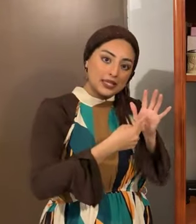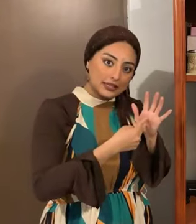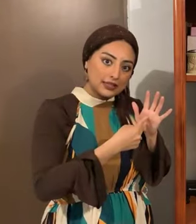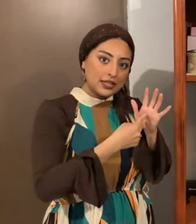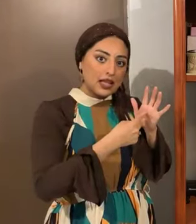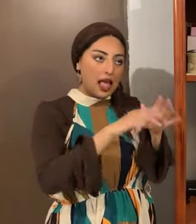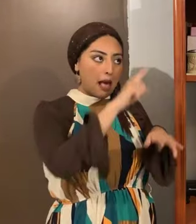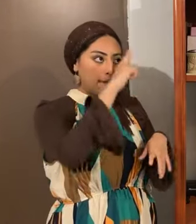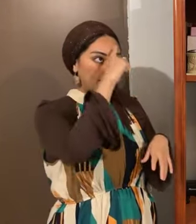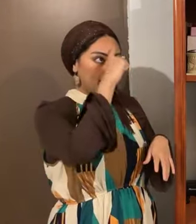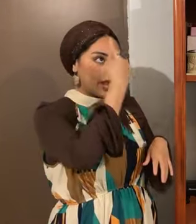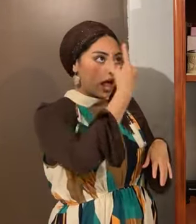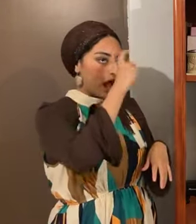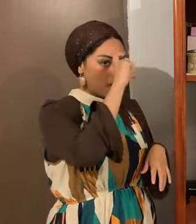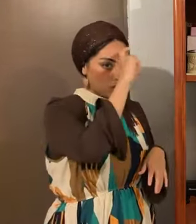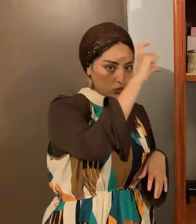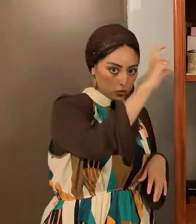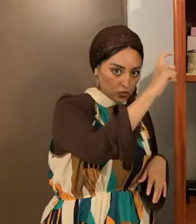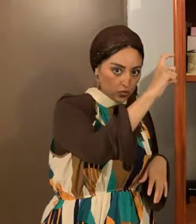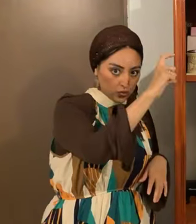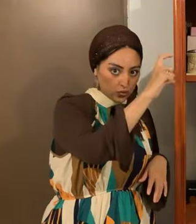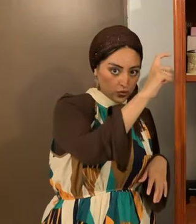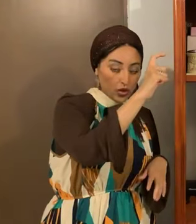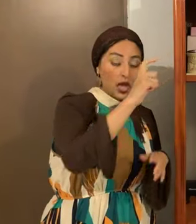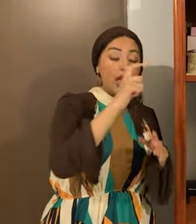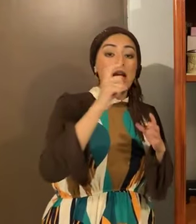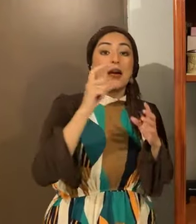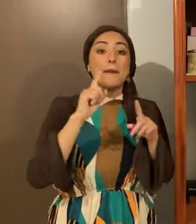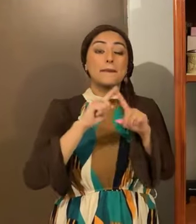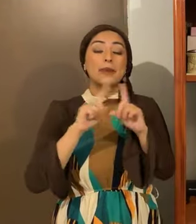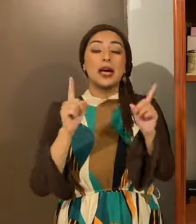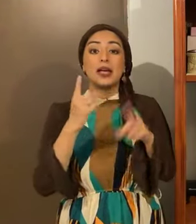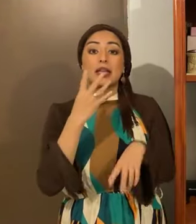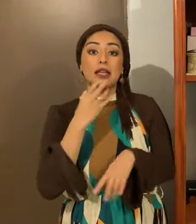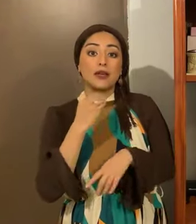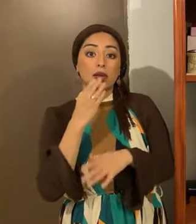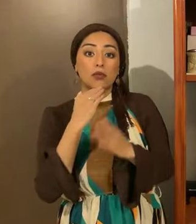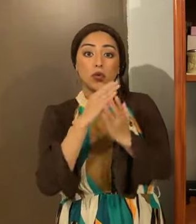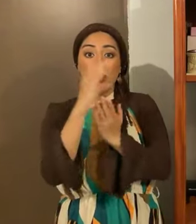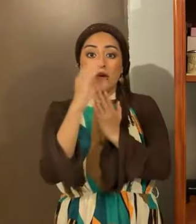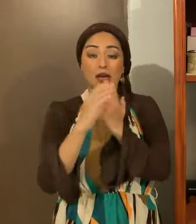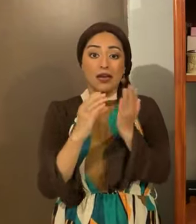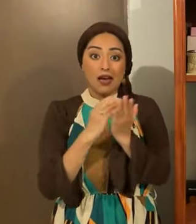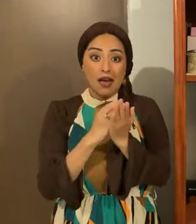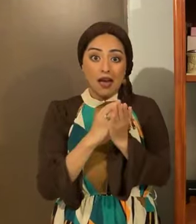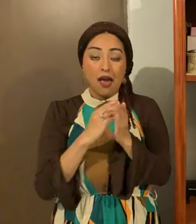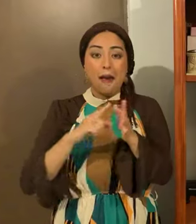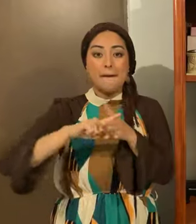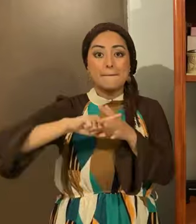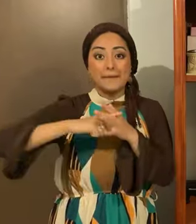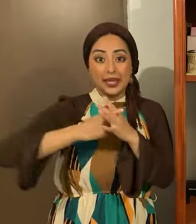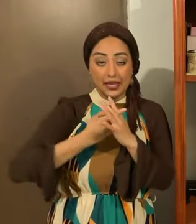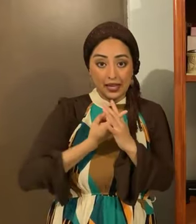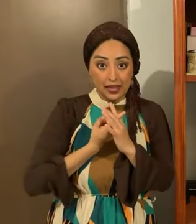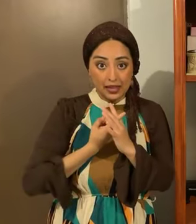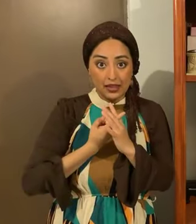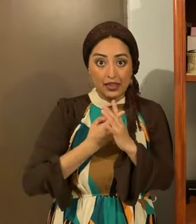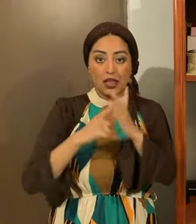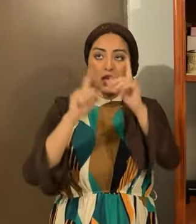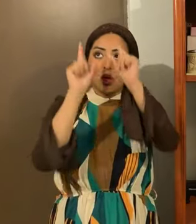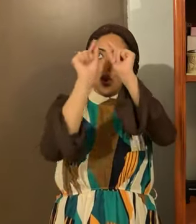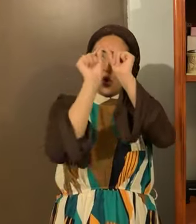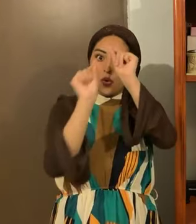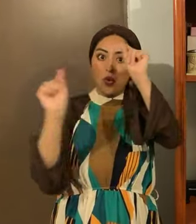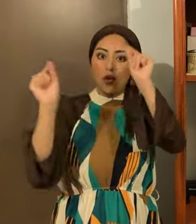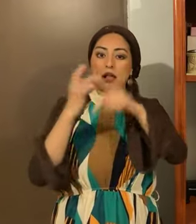judíos, la casa de Judá, empieza a contar cuando la luna está totalmente negra. Pero eso no debe de ser, porque